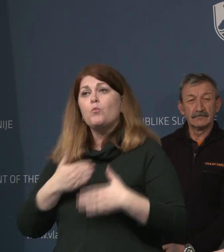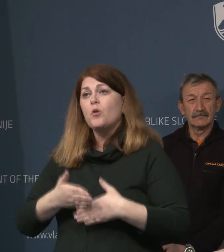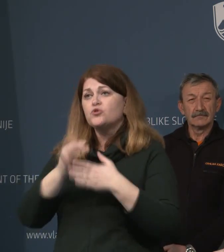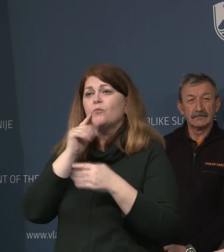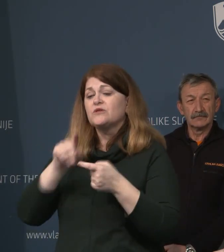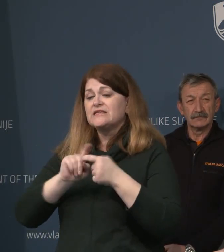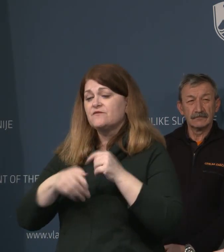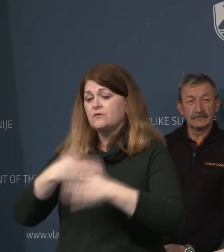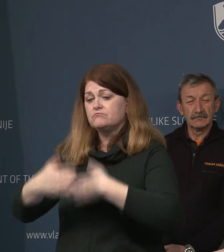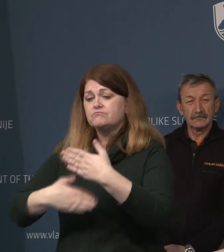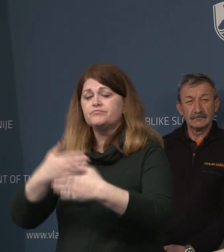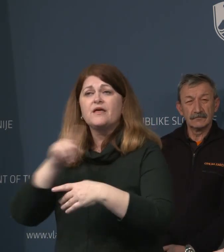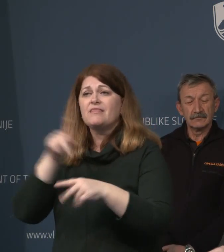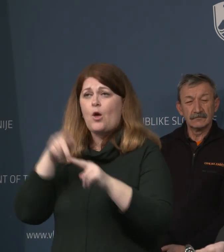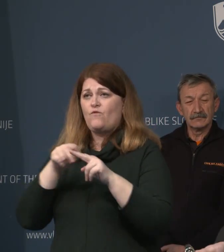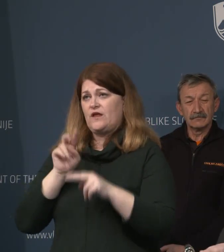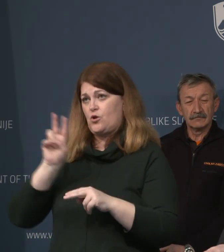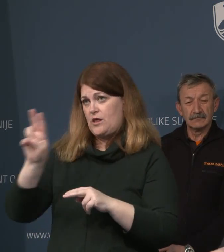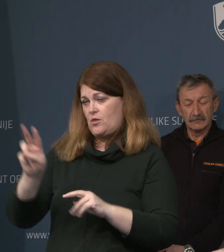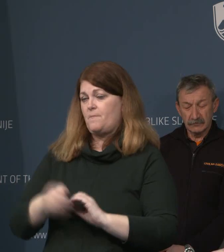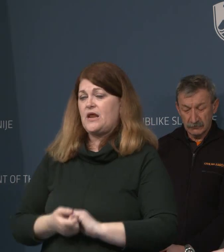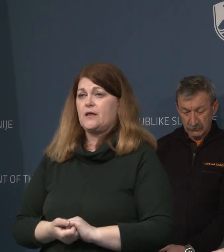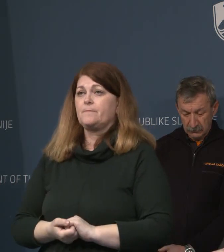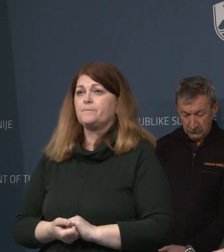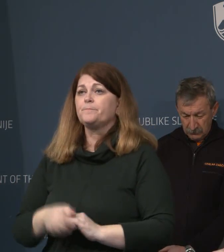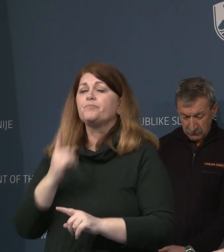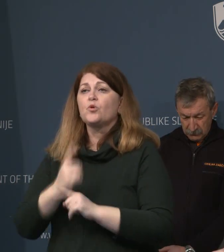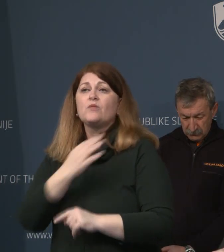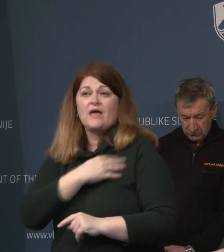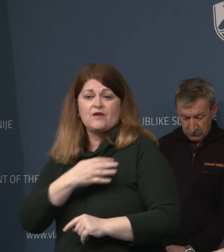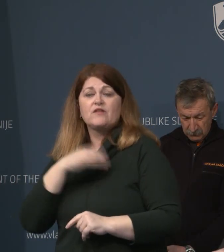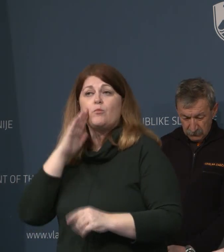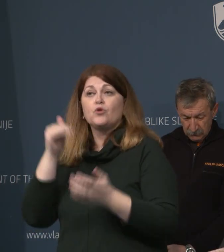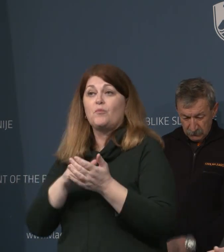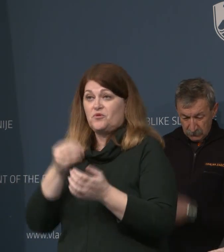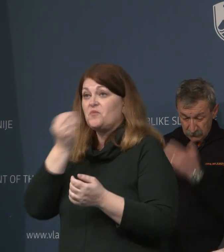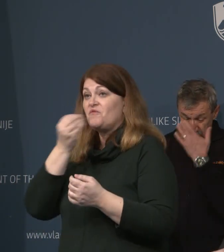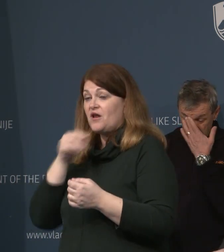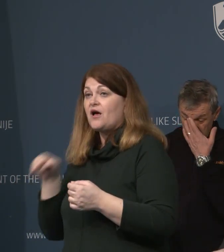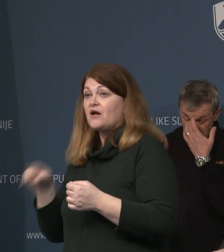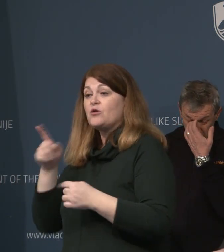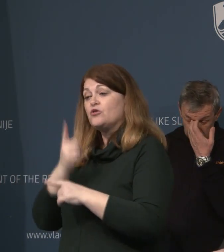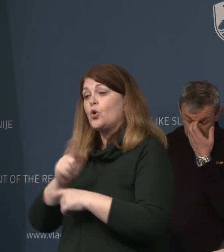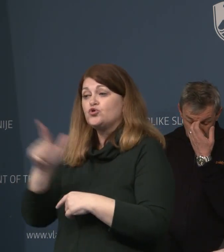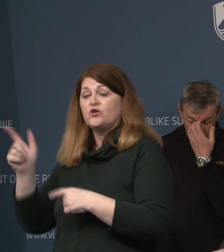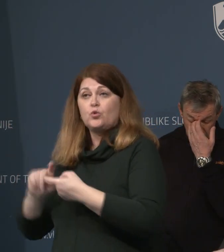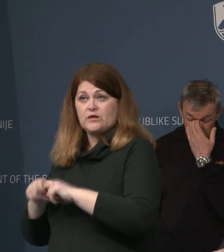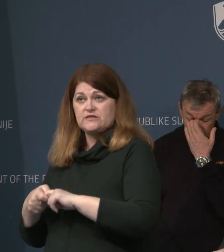bodo te zadeve pač tekle nemoteno naprej. Tudi Hrvatje bodo potrebovali hrano oziroma določene druge